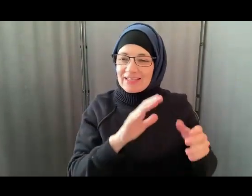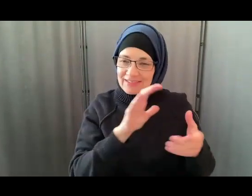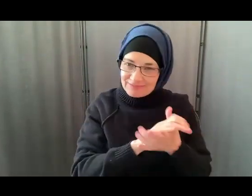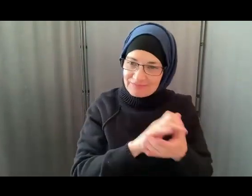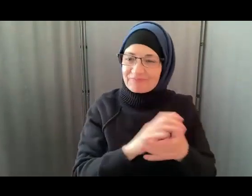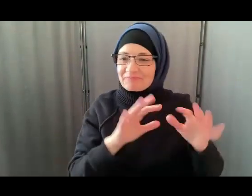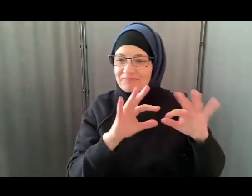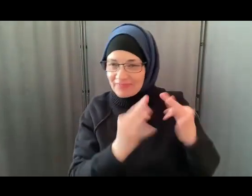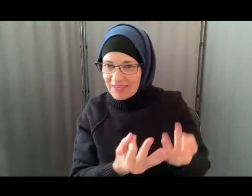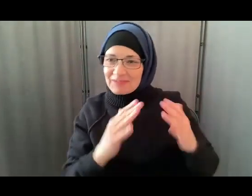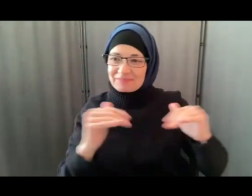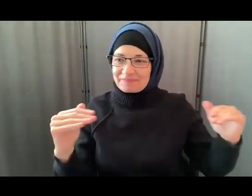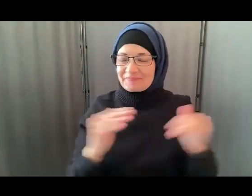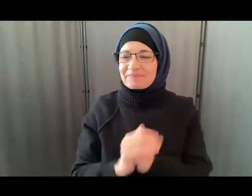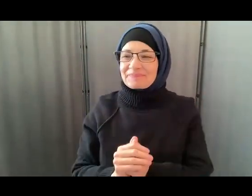وبعد.